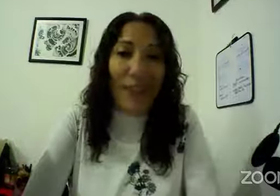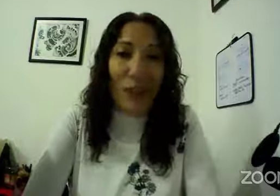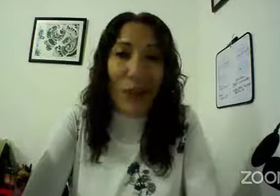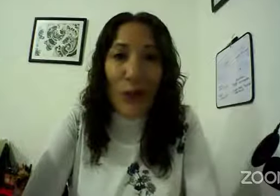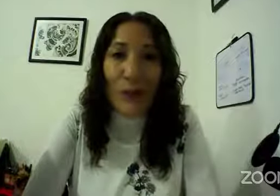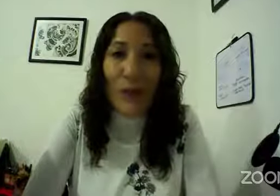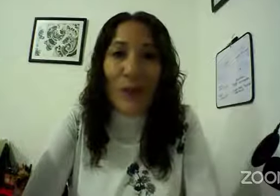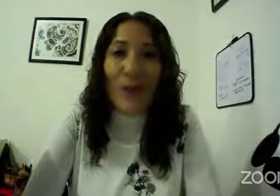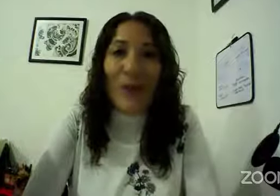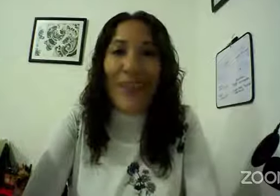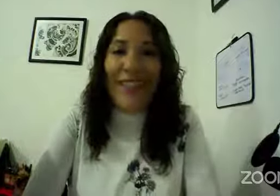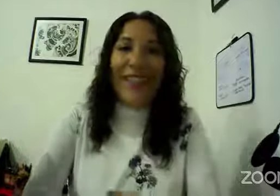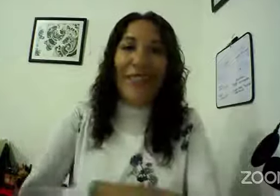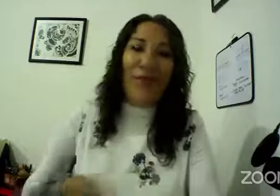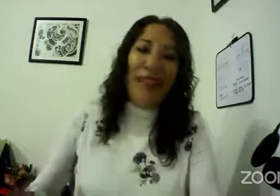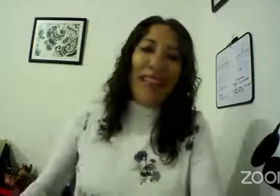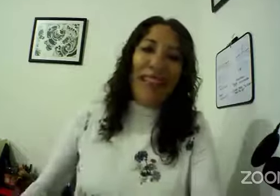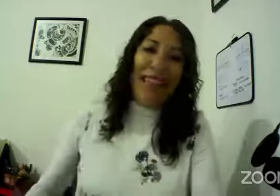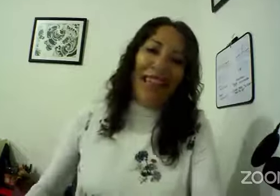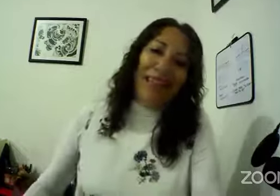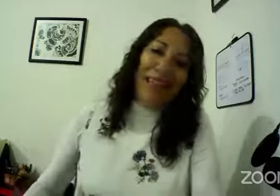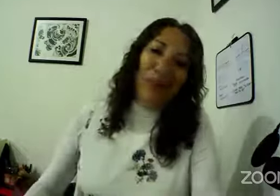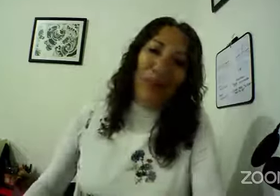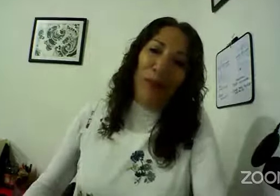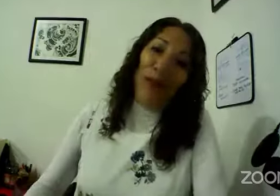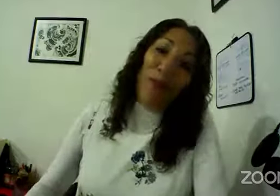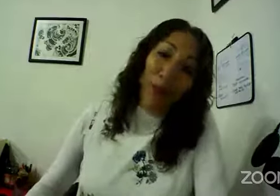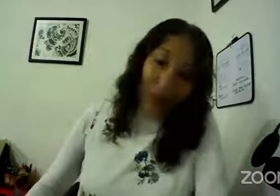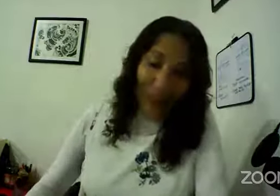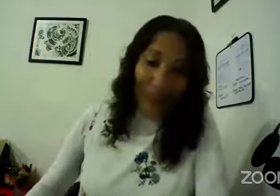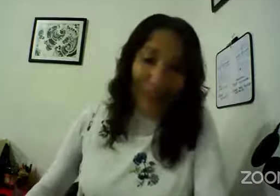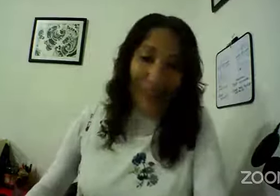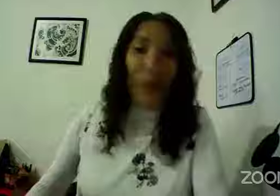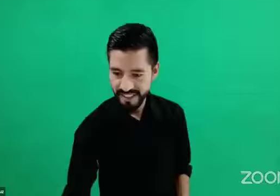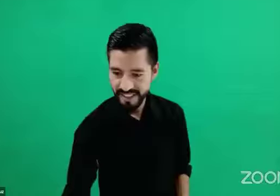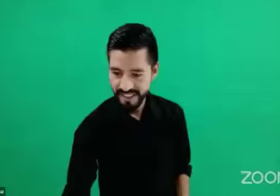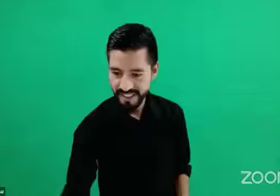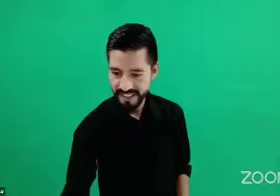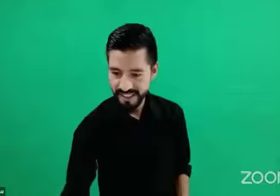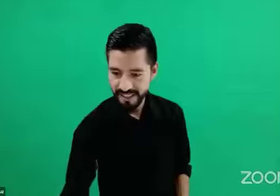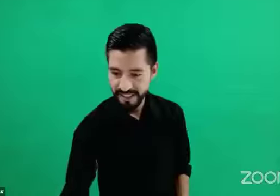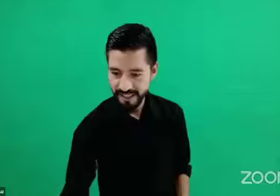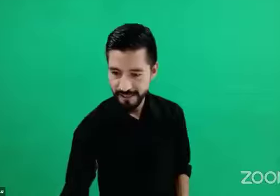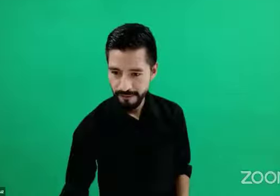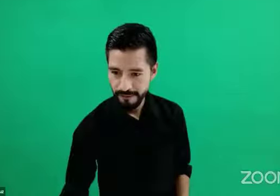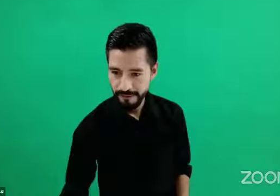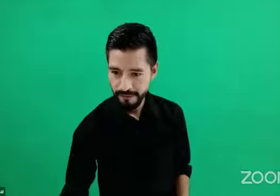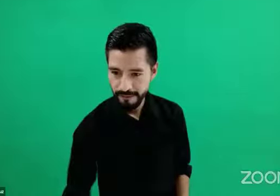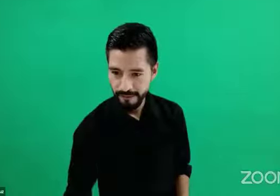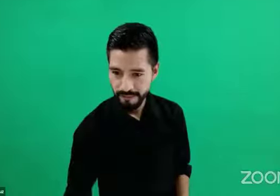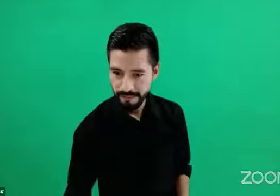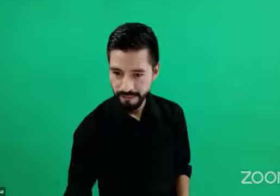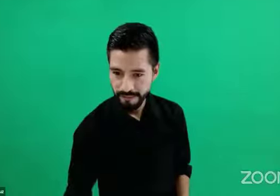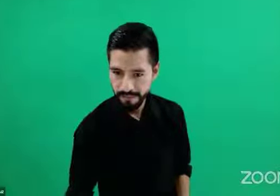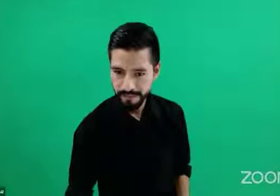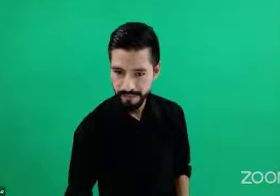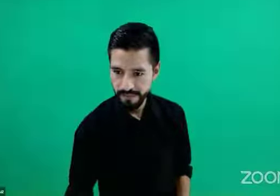esta canción para que pues podamos probar un poquito de